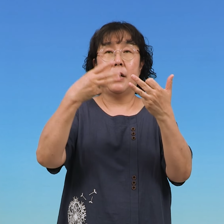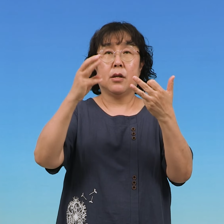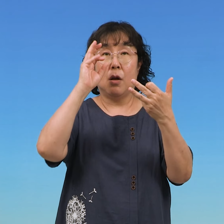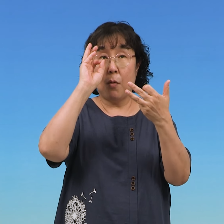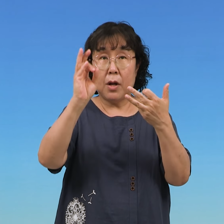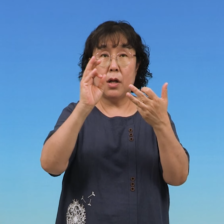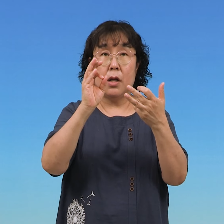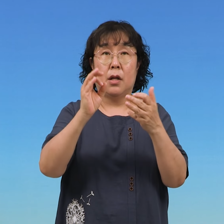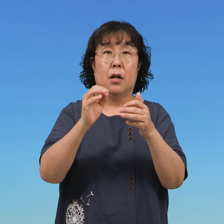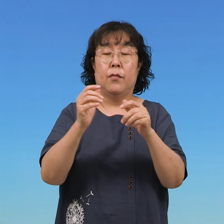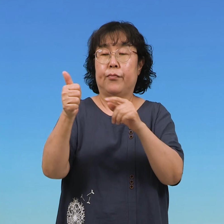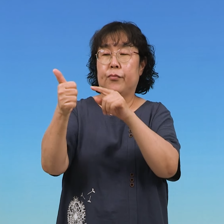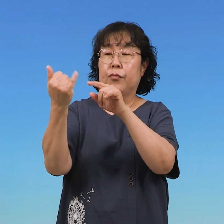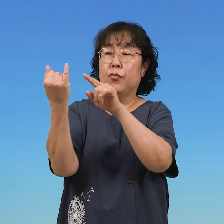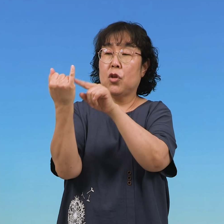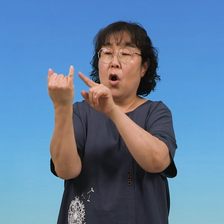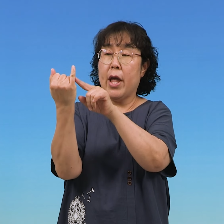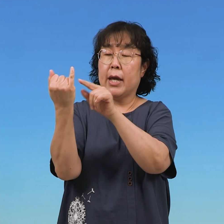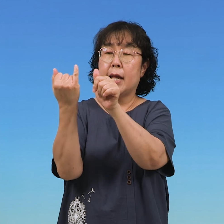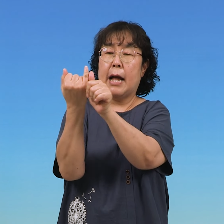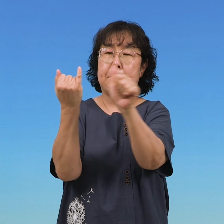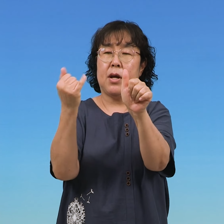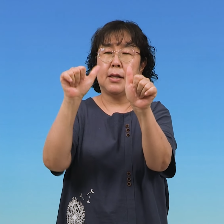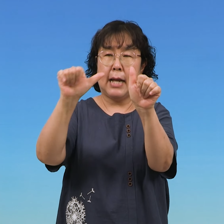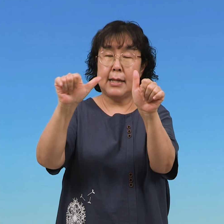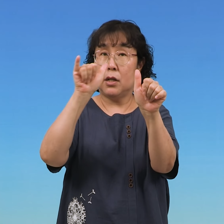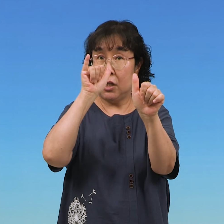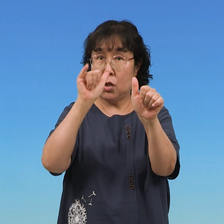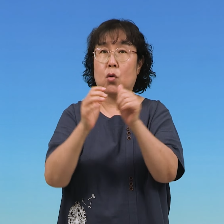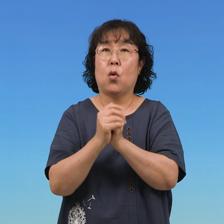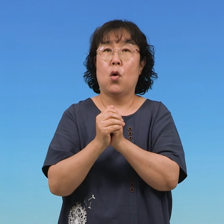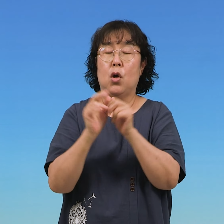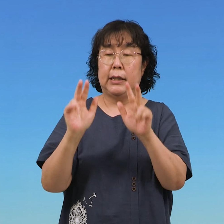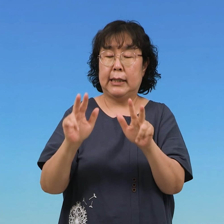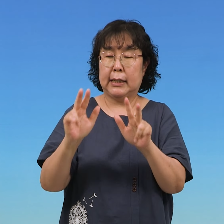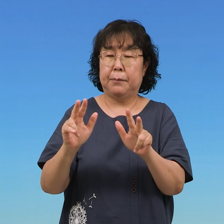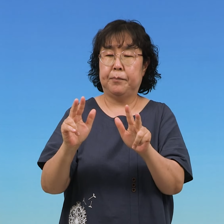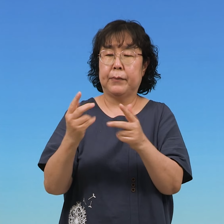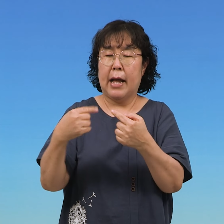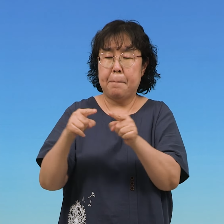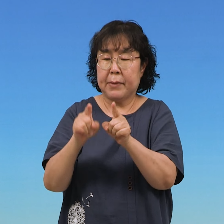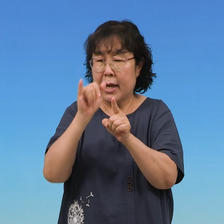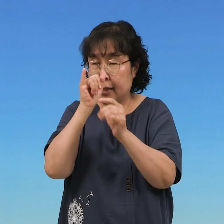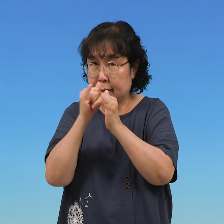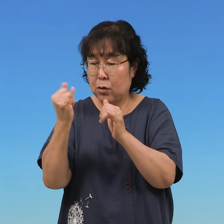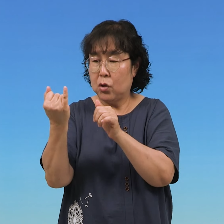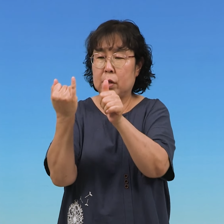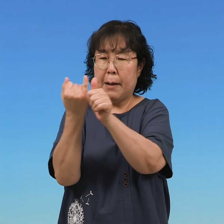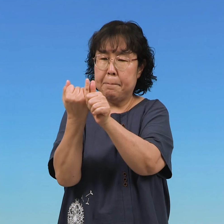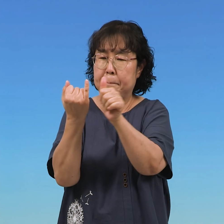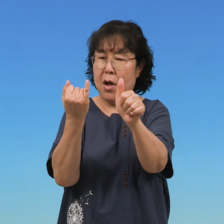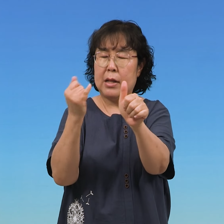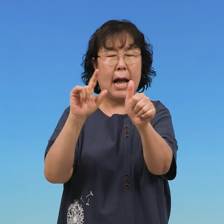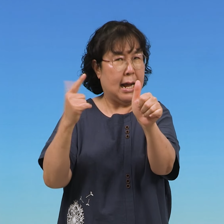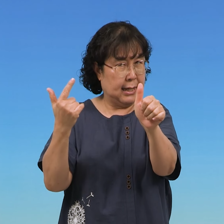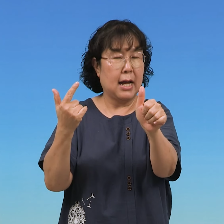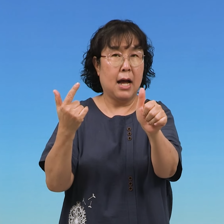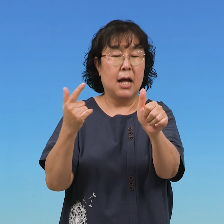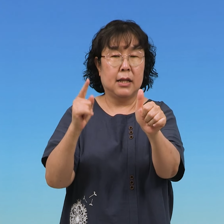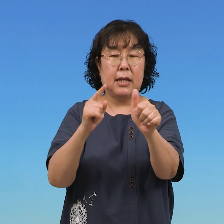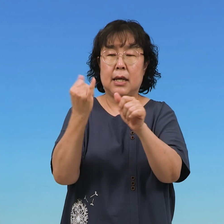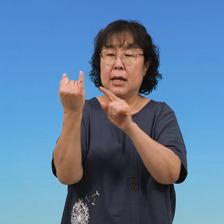18절부터 한번 보십시오. 예수님이 이렇게 말씀하십니다. 너에게 남편 5이 있었고 지금 있는 자도 내 남편이 아니니